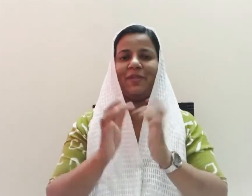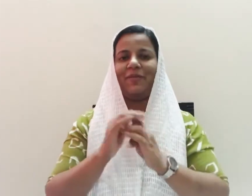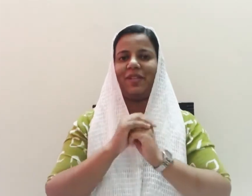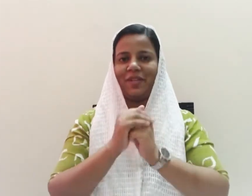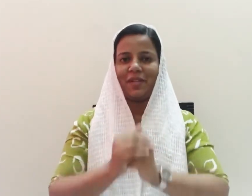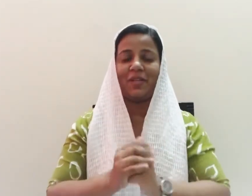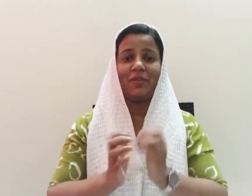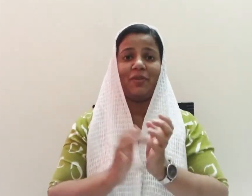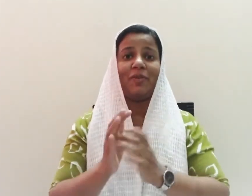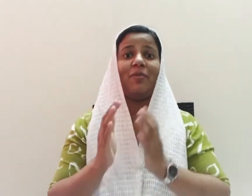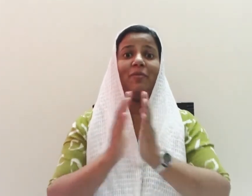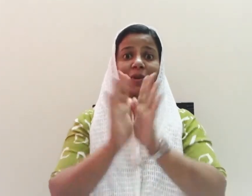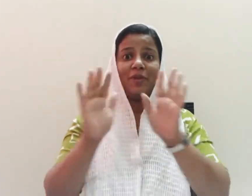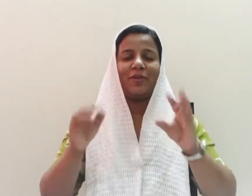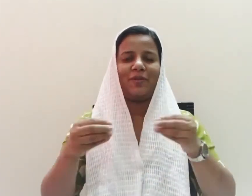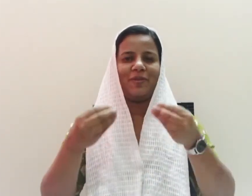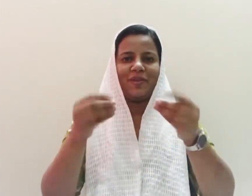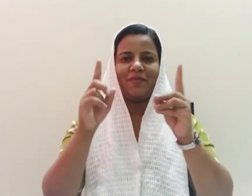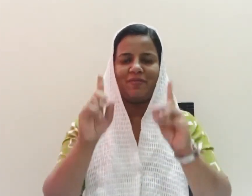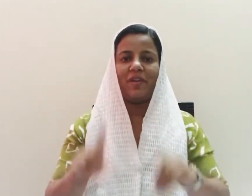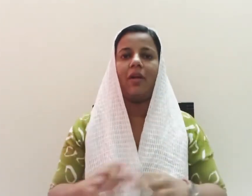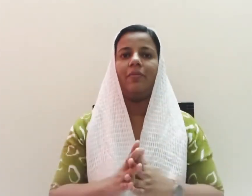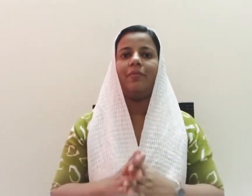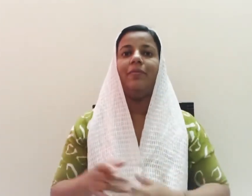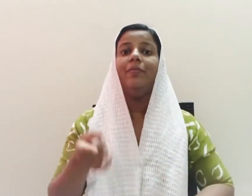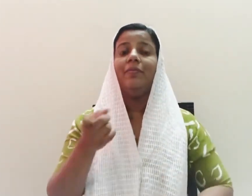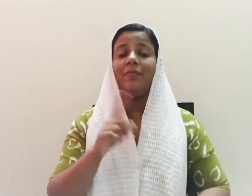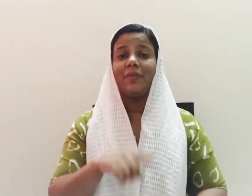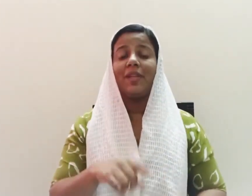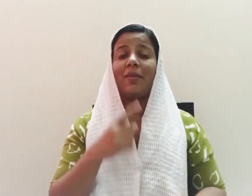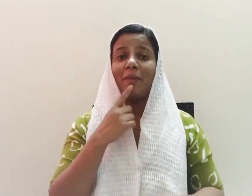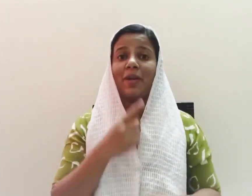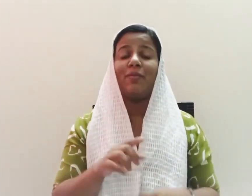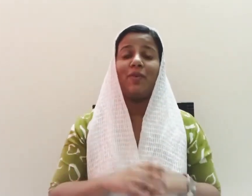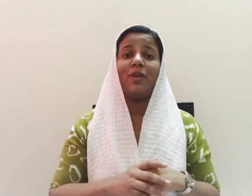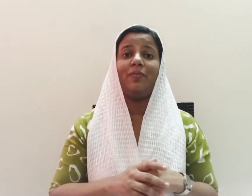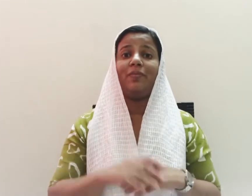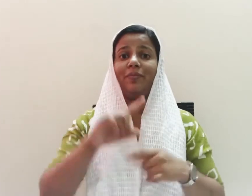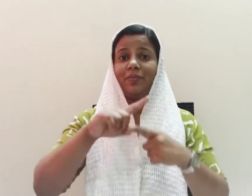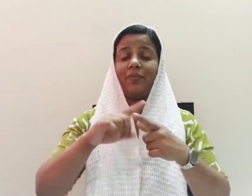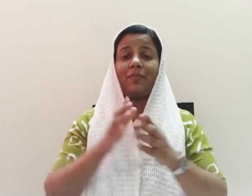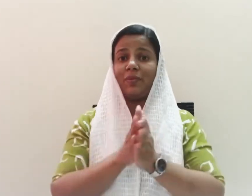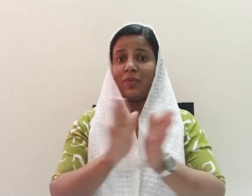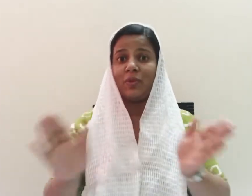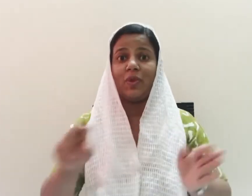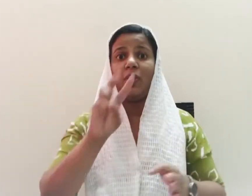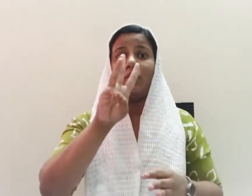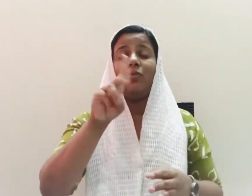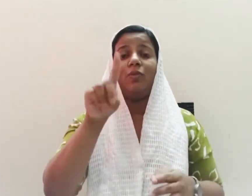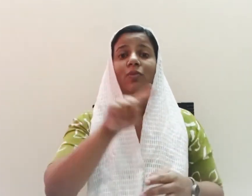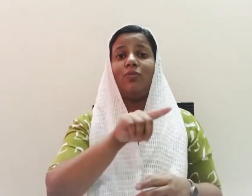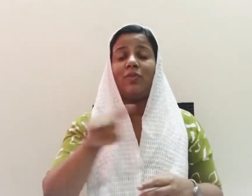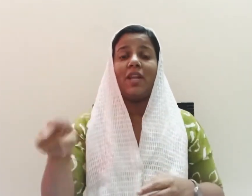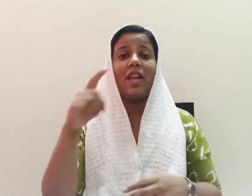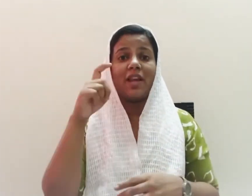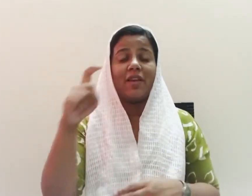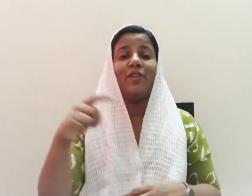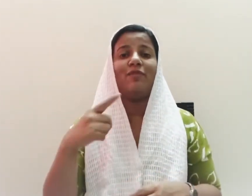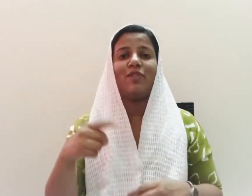ആരാധിക്കണം, കർത്താവിനെ മഹത്വപ്പെടുത്തണം. അതുകൂടാതെ ഇന്നലത്തെ മീറ്റിംഗിൽ പറഞ്ഞതുപോലെ നമ്മൾ ജൂലൈ 31 മുതൽ 7 ദിവസം ഉപവാസ